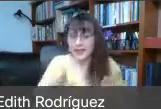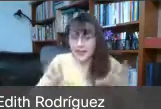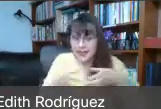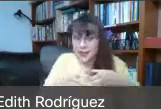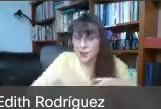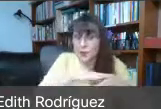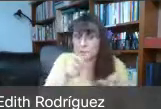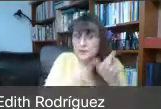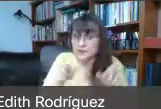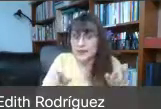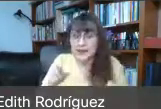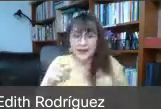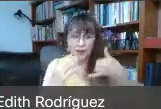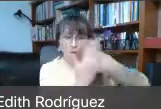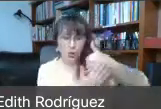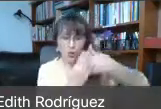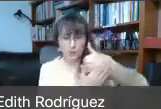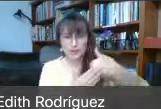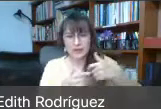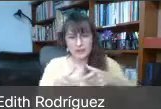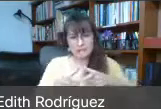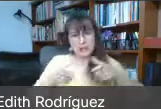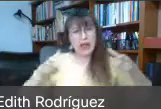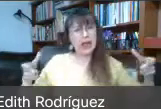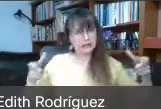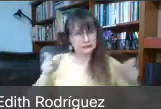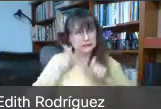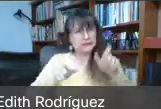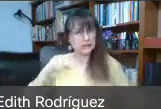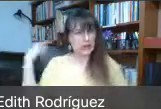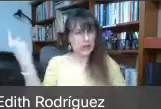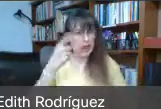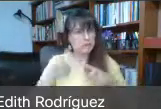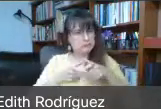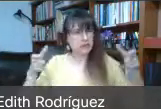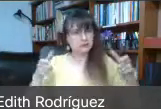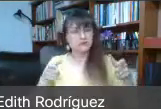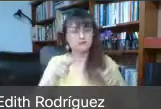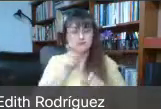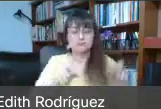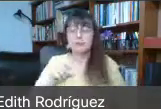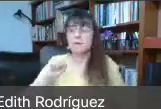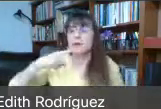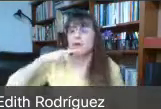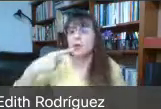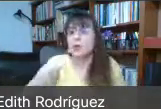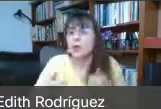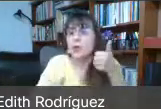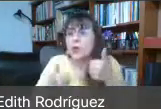en diferentes formas. Pero eso lo hace ser un sujeto de derechos. En el país, a nivel nacional,